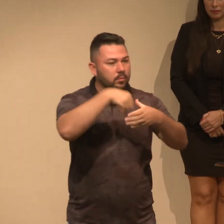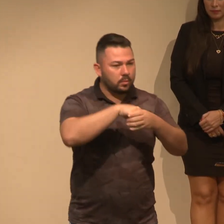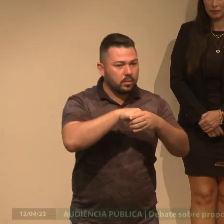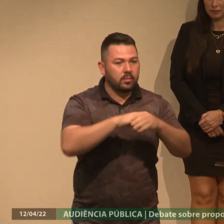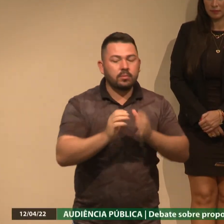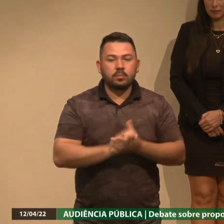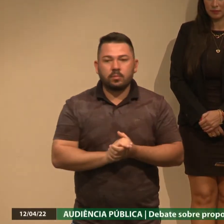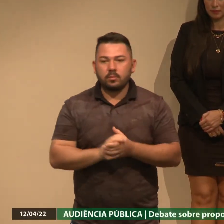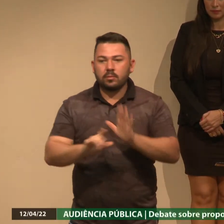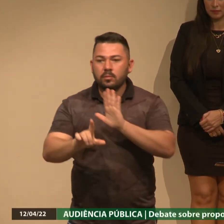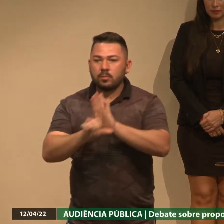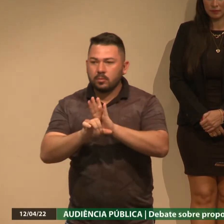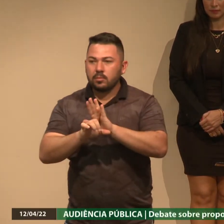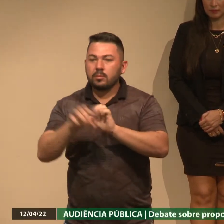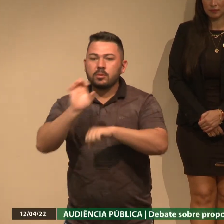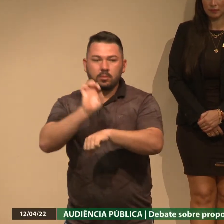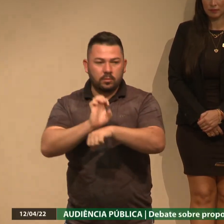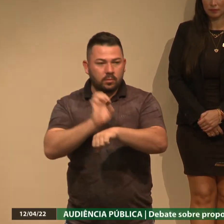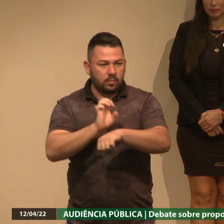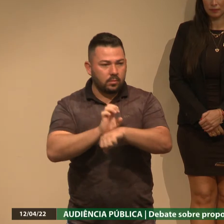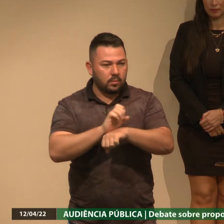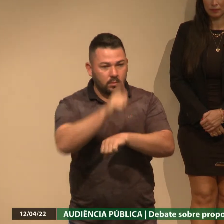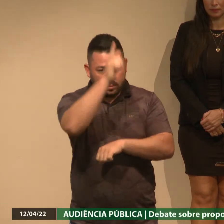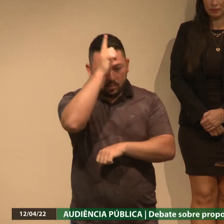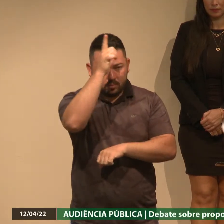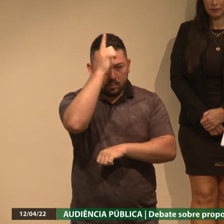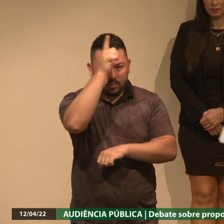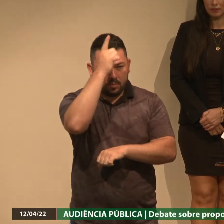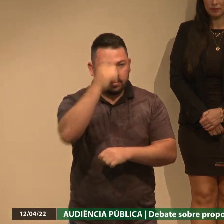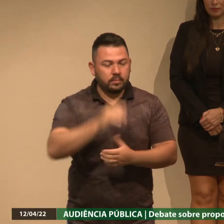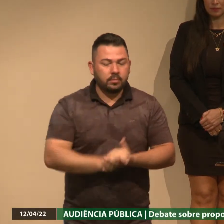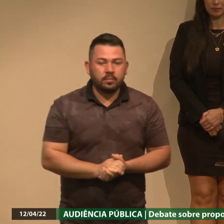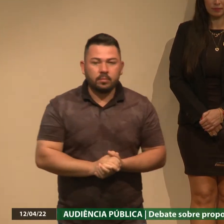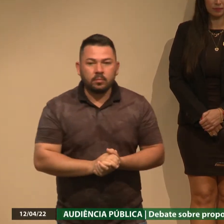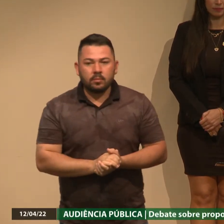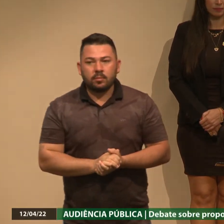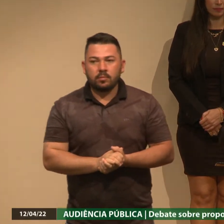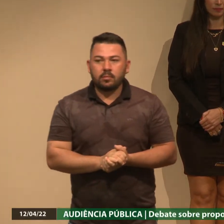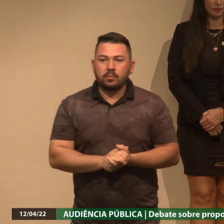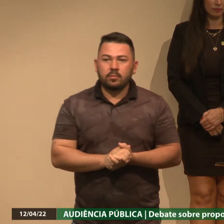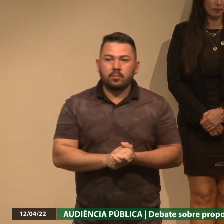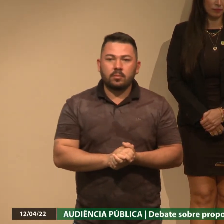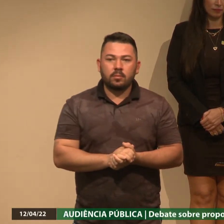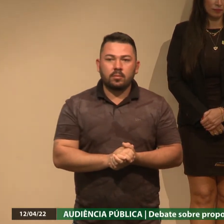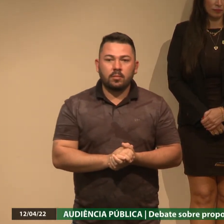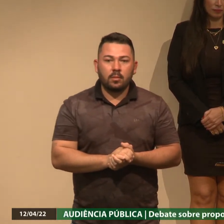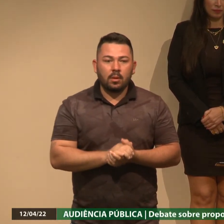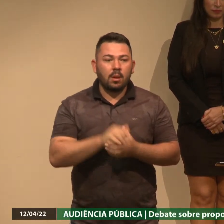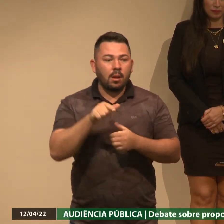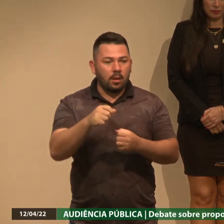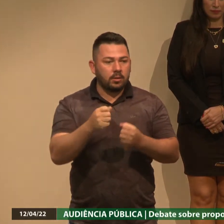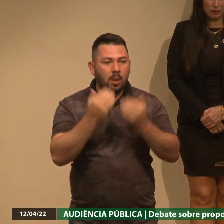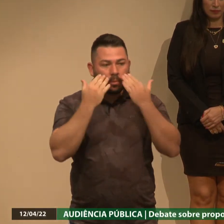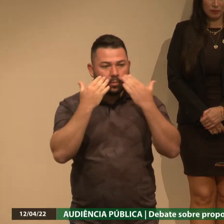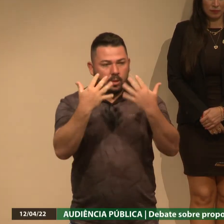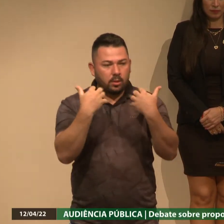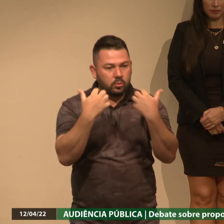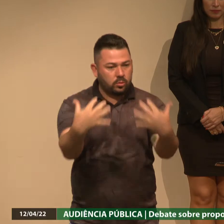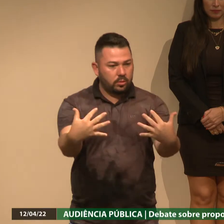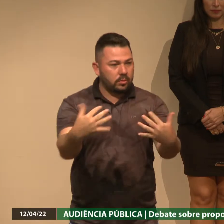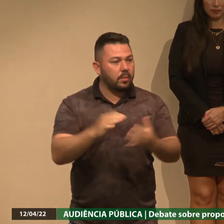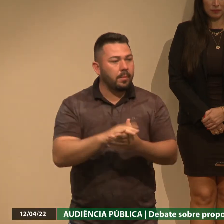Excelentíssimo Senhor deputado estadual Sargento Lima e esta audiência tem por